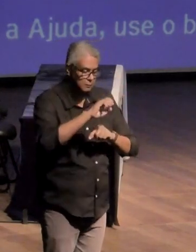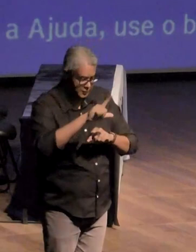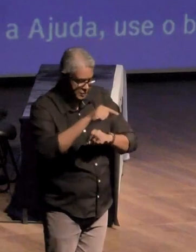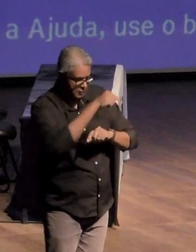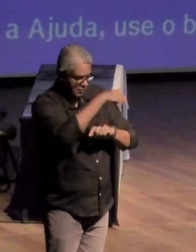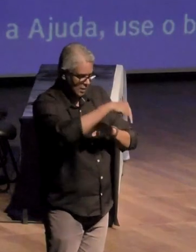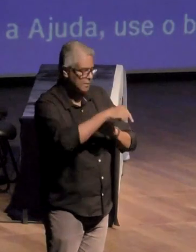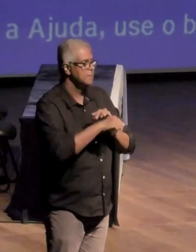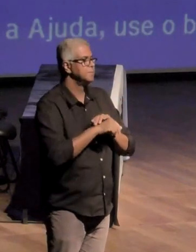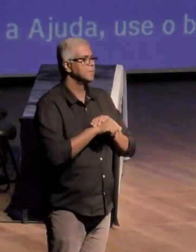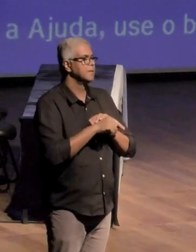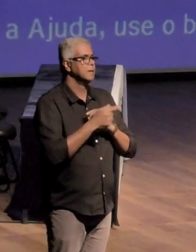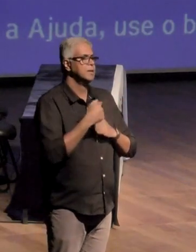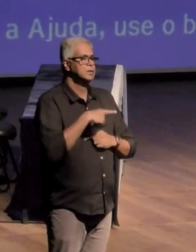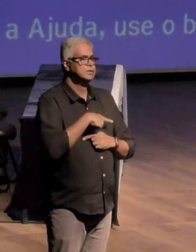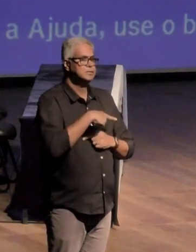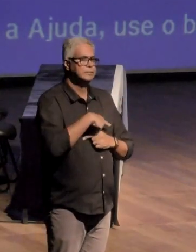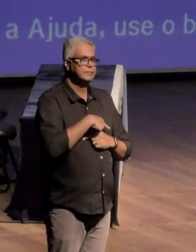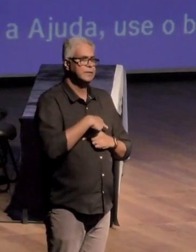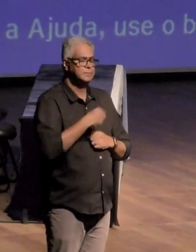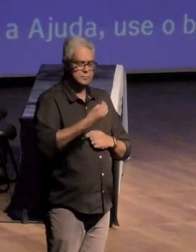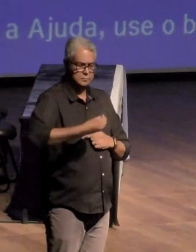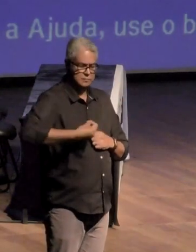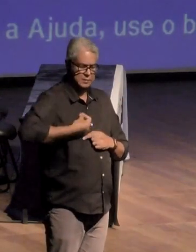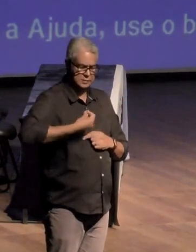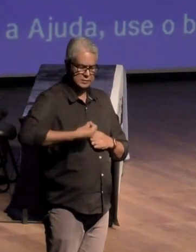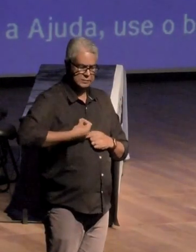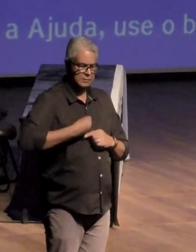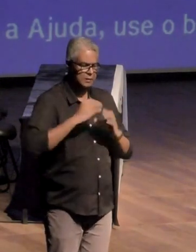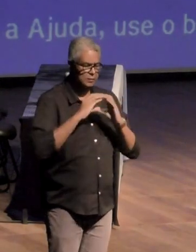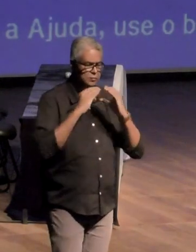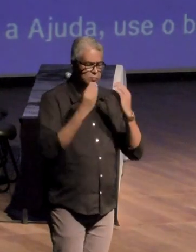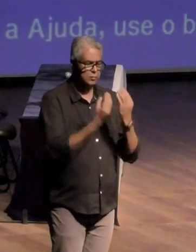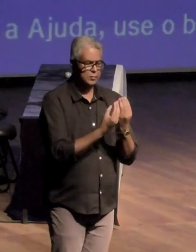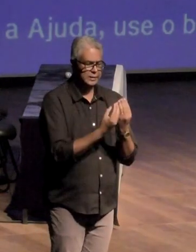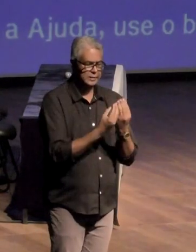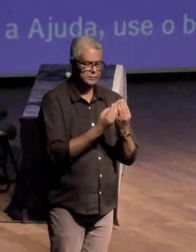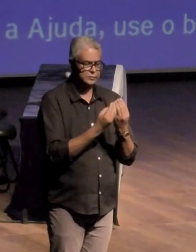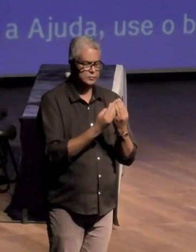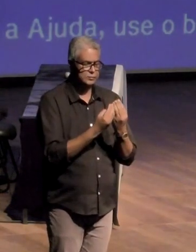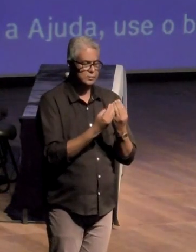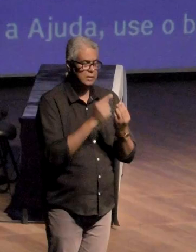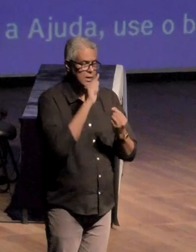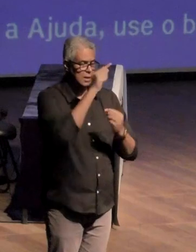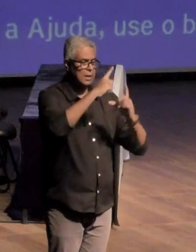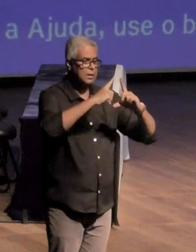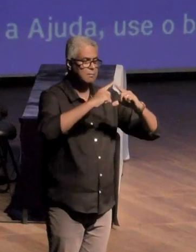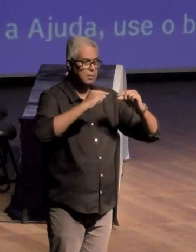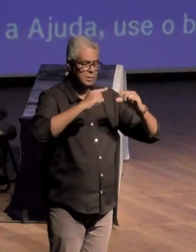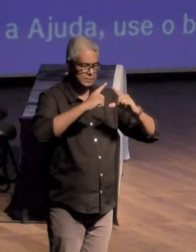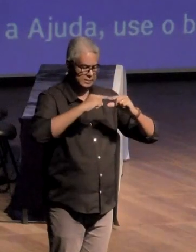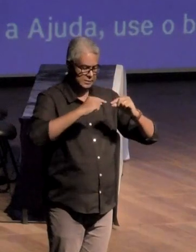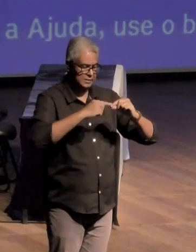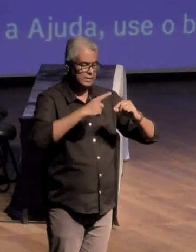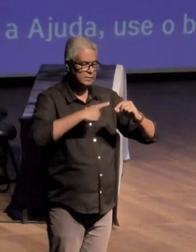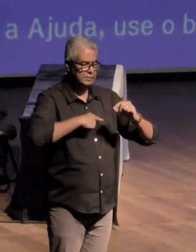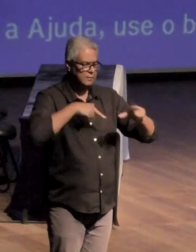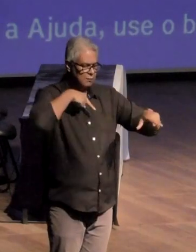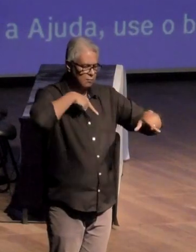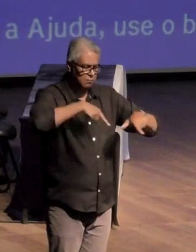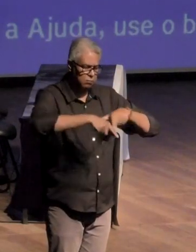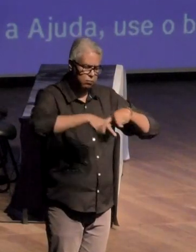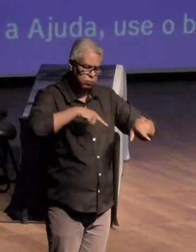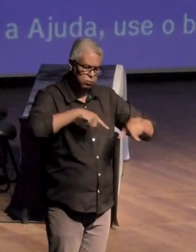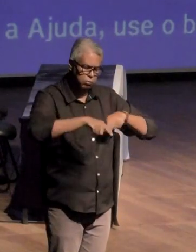também tá aqui a gente teve participou do Congresso Internacional em Brasília e no Congresso teve um trabalho